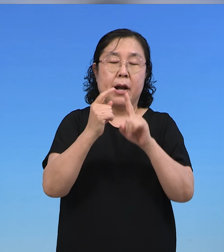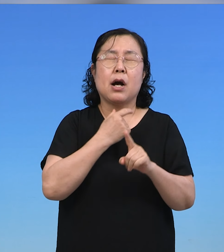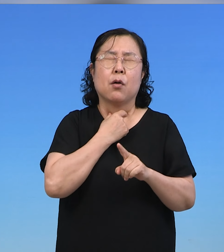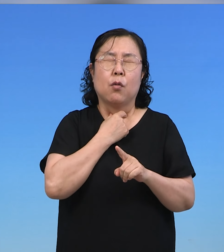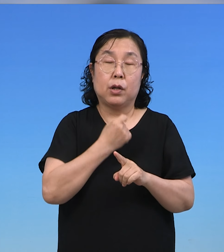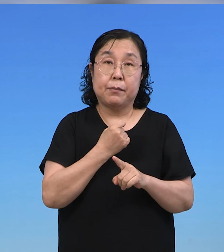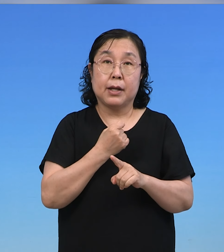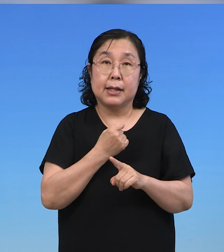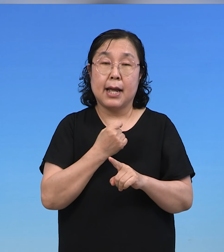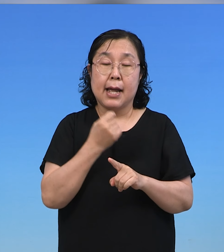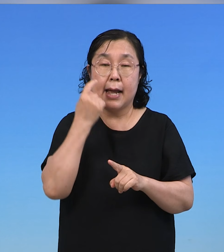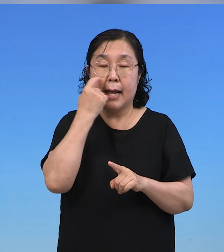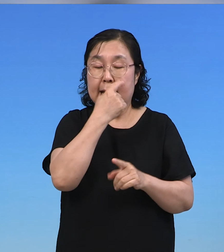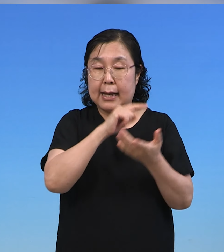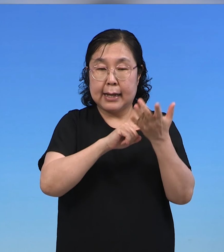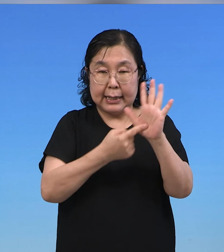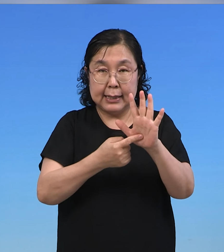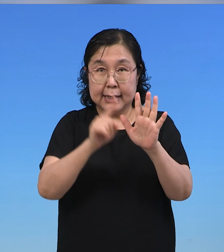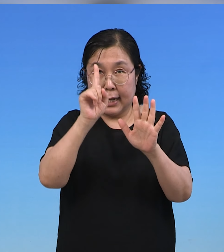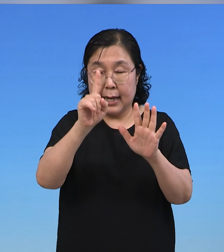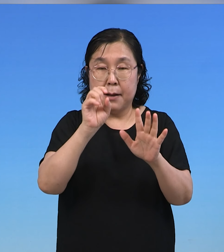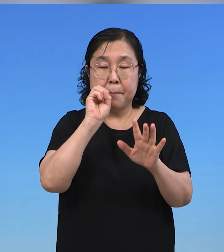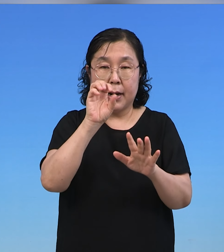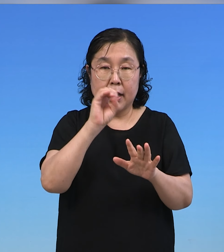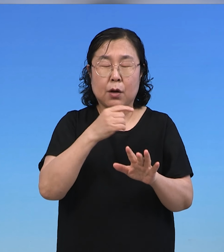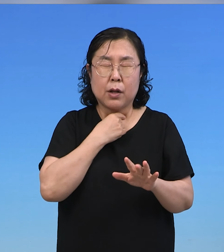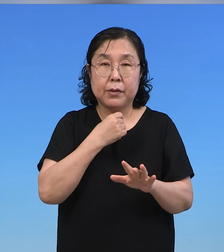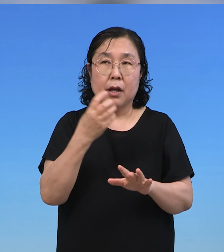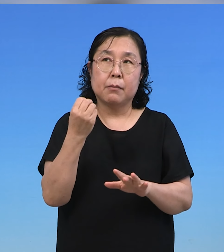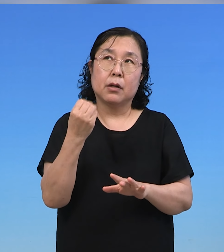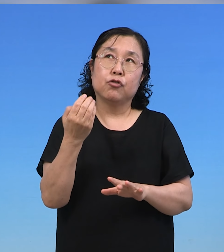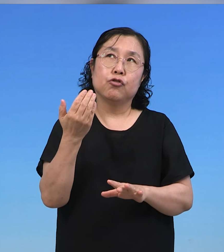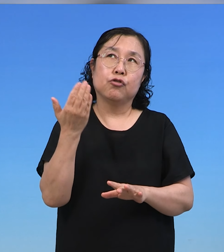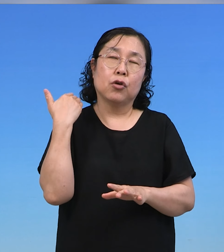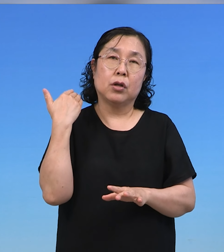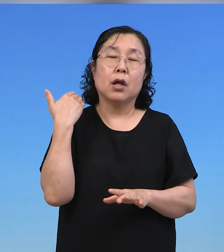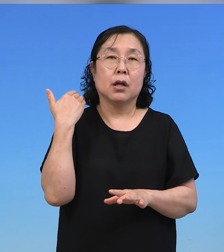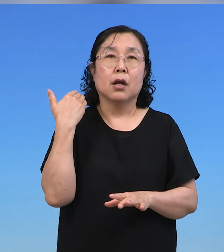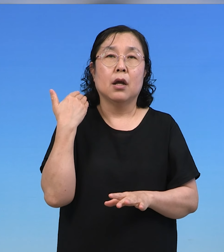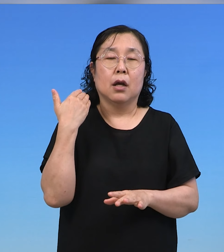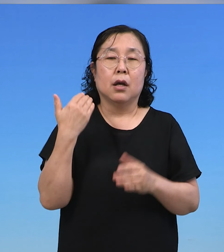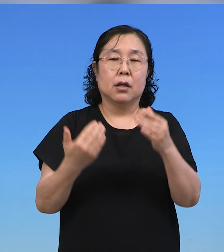간증을 한 가지 하고 이제 결론을 맺으려고 하는데, 몇 주 전에 있었던 일입니다.